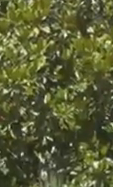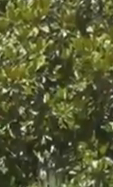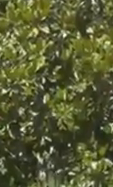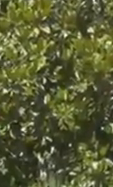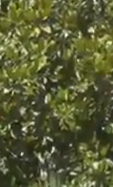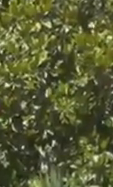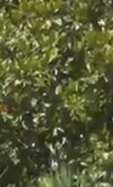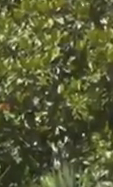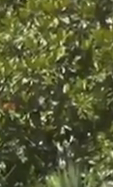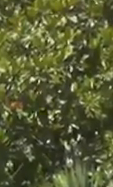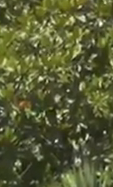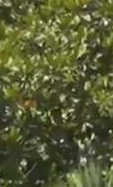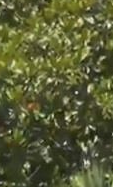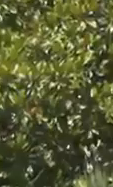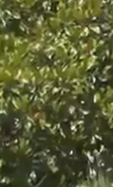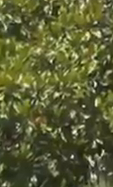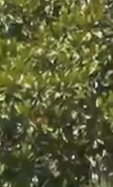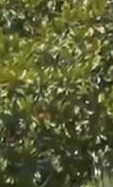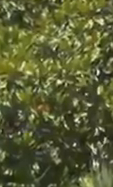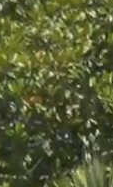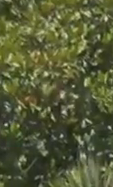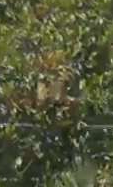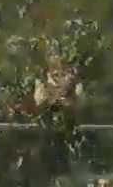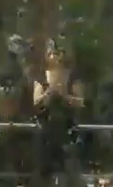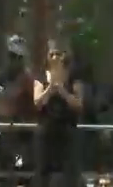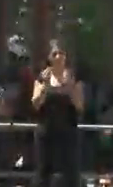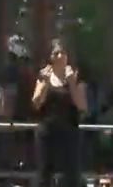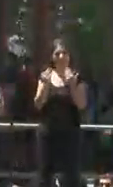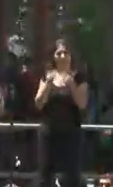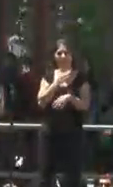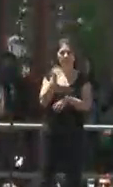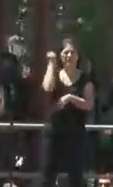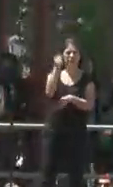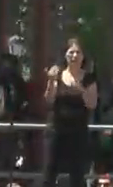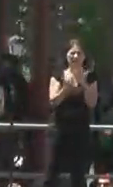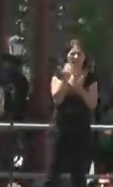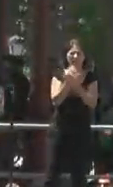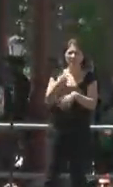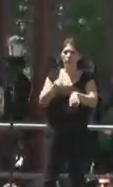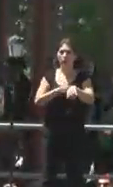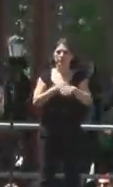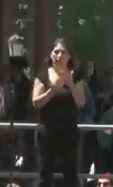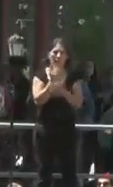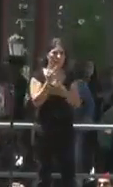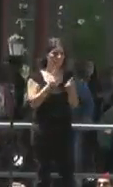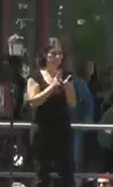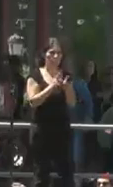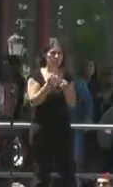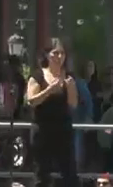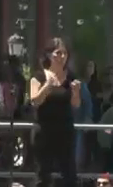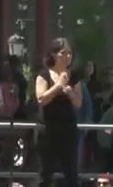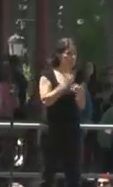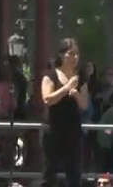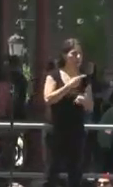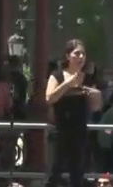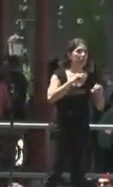días, que lleva unas cuantas semanas sin dormir, que lleva muchos días sacándose un ratito después de trabajar o sacándose un ratito en vez de